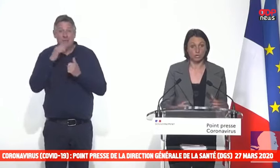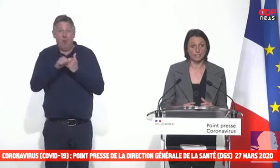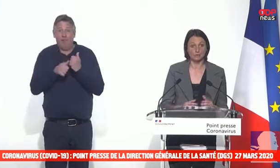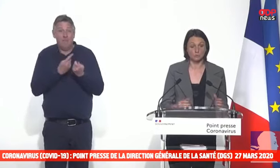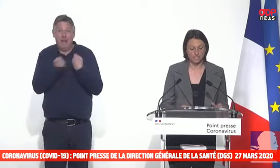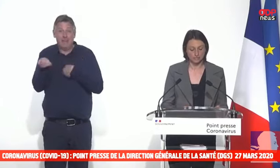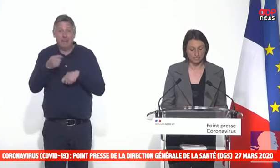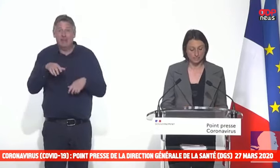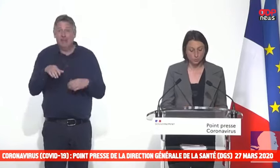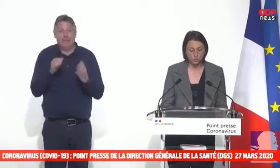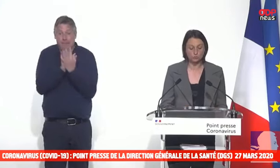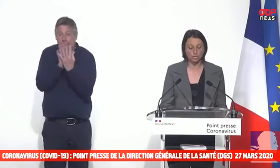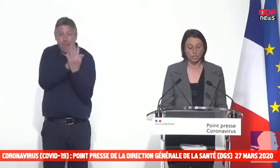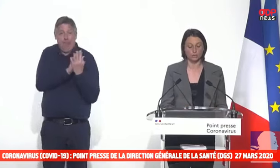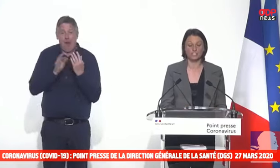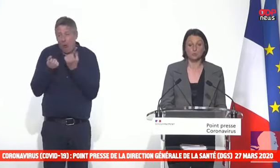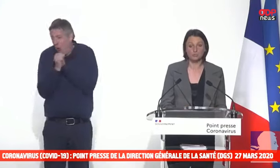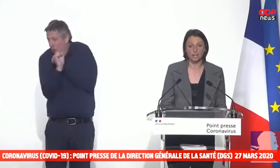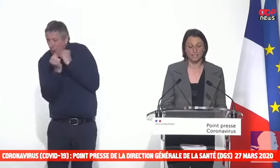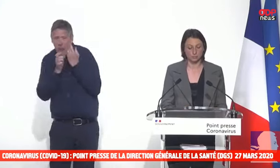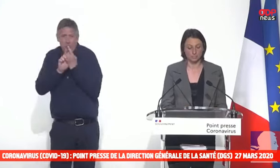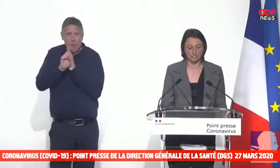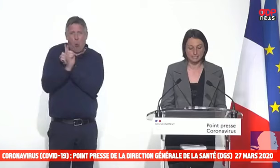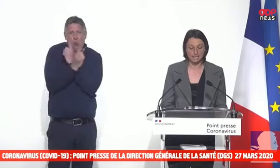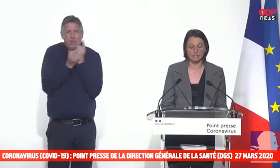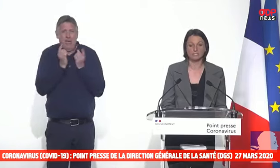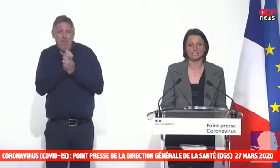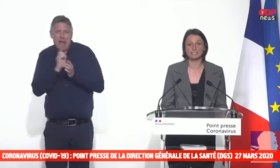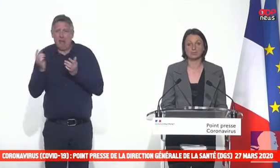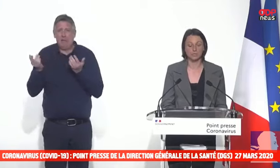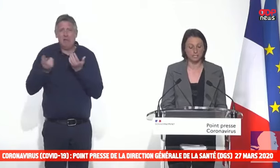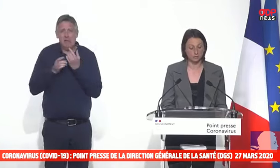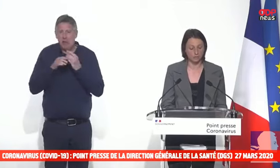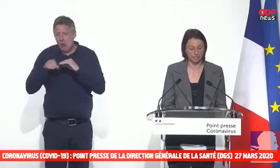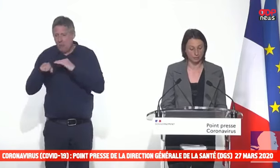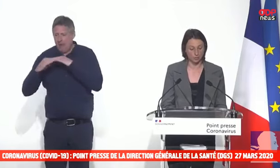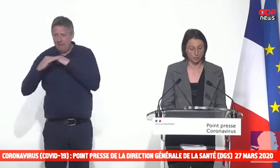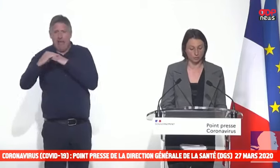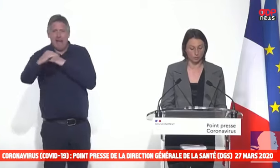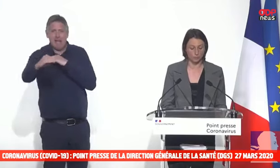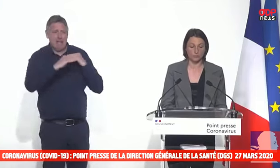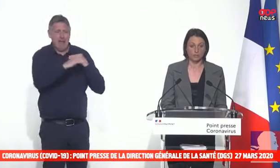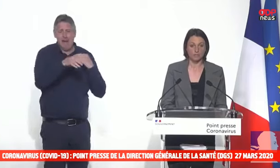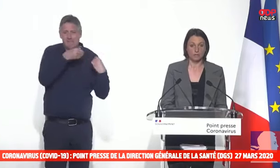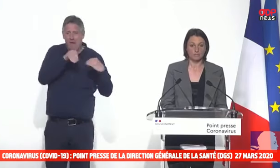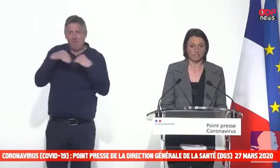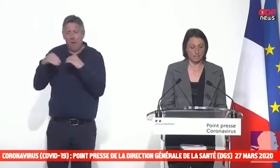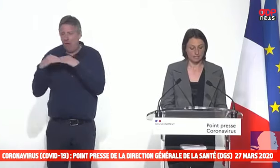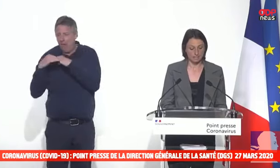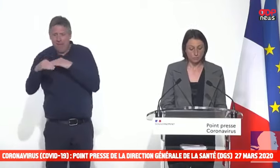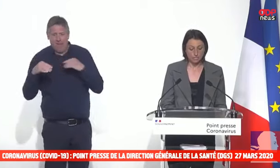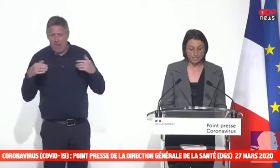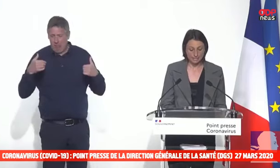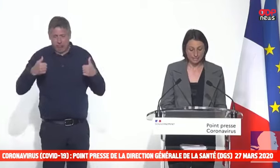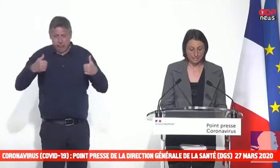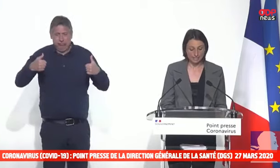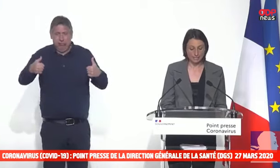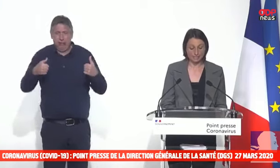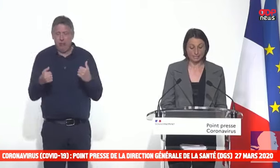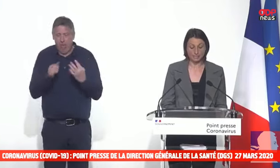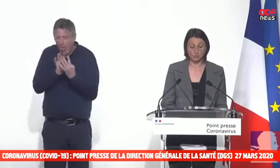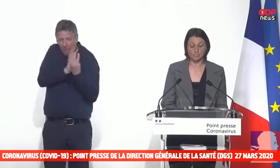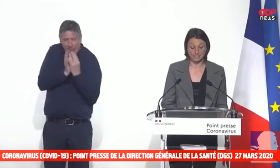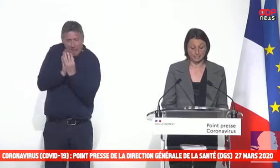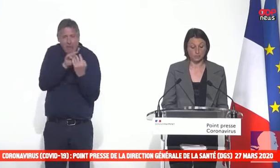pour cela et on observait des cohues, des contacts, des étals qui étaient collés les uns aux autres. Face à cette menace sanitaire,